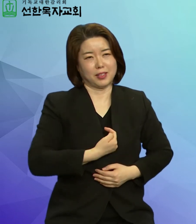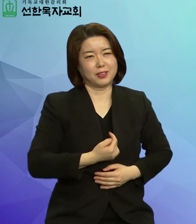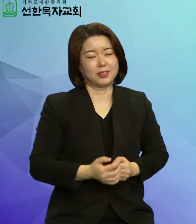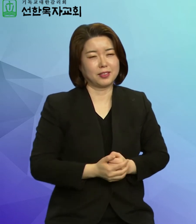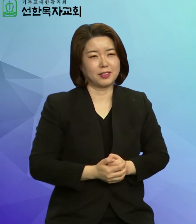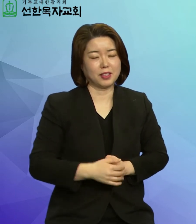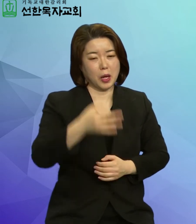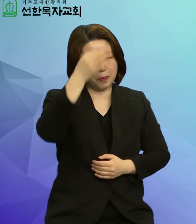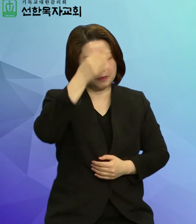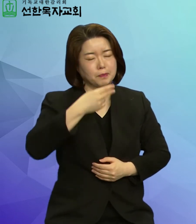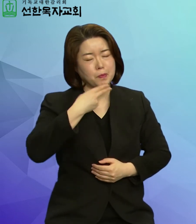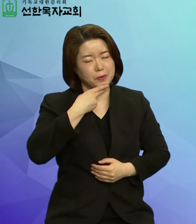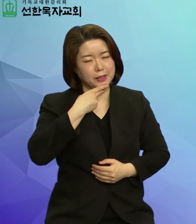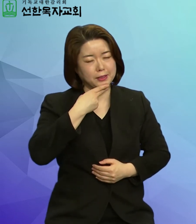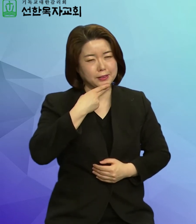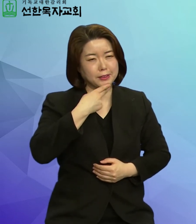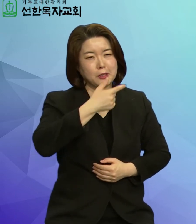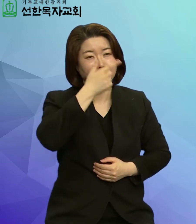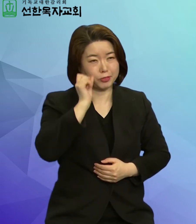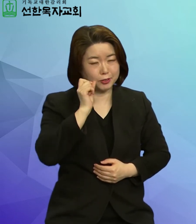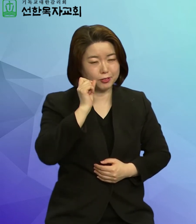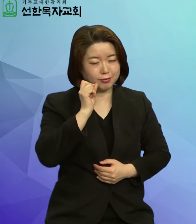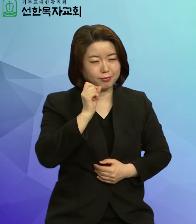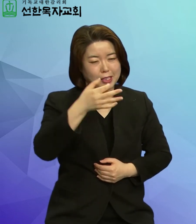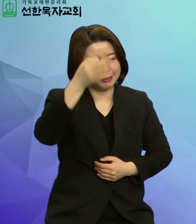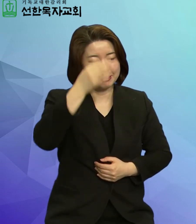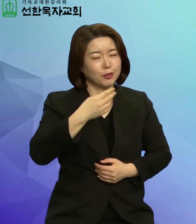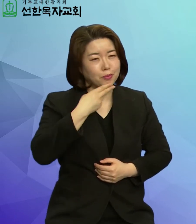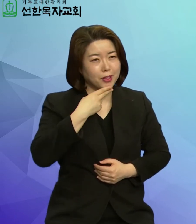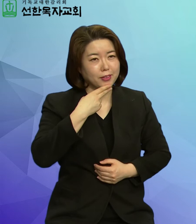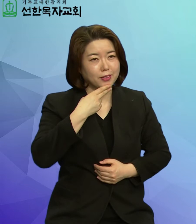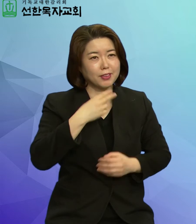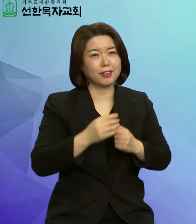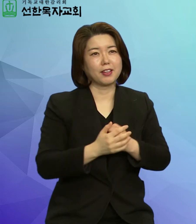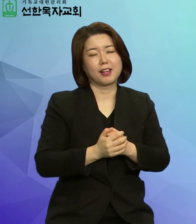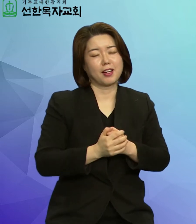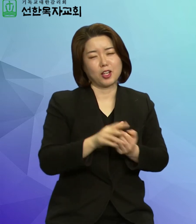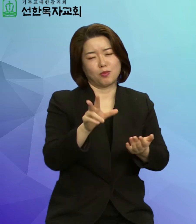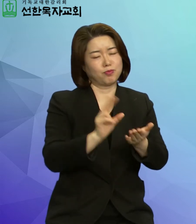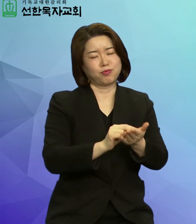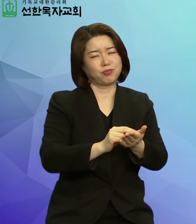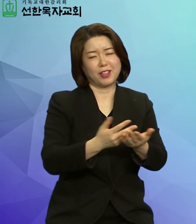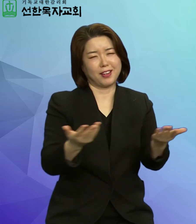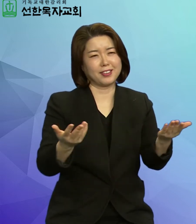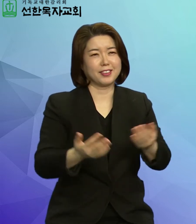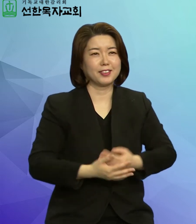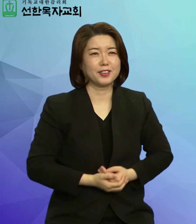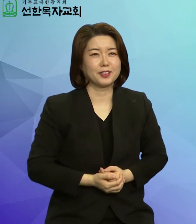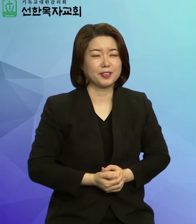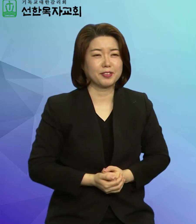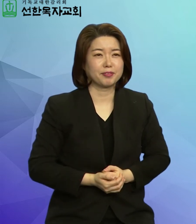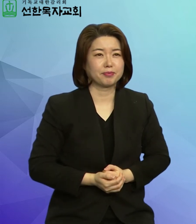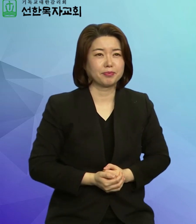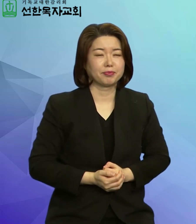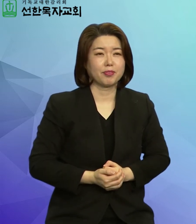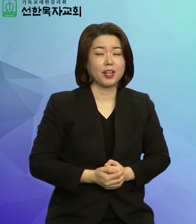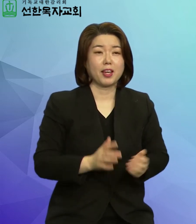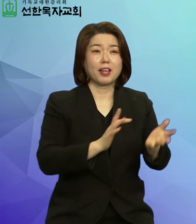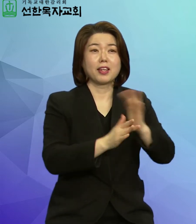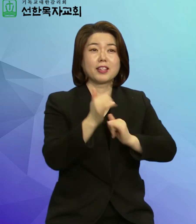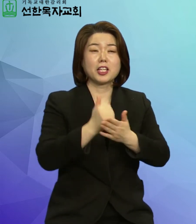여러분 자신이 무능하다, 능력이 없다, 재주가 없다, 사실 문제가 되지 않습니다.